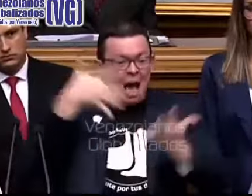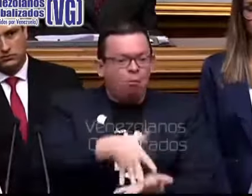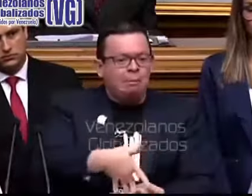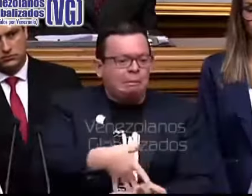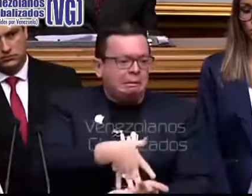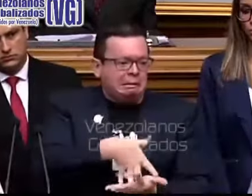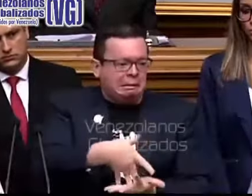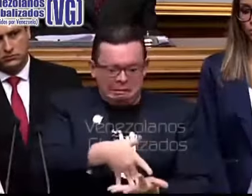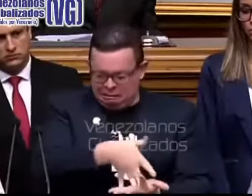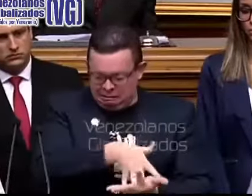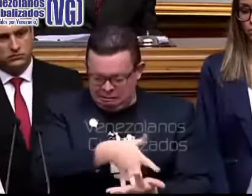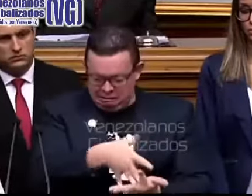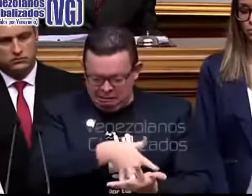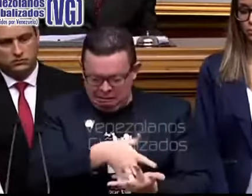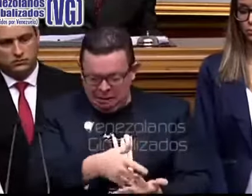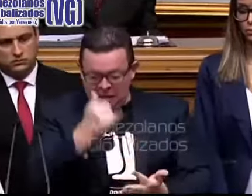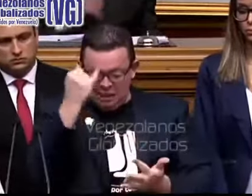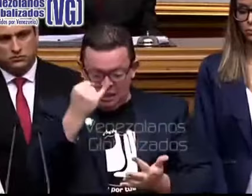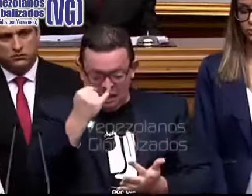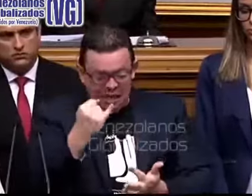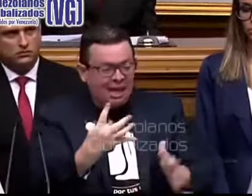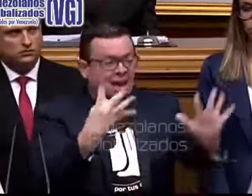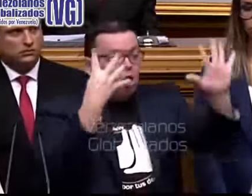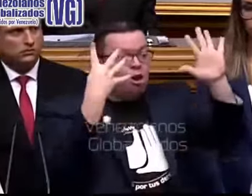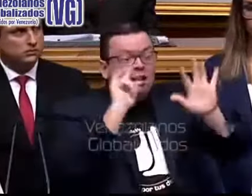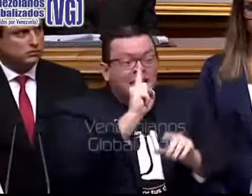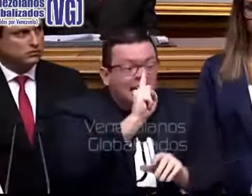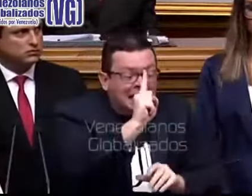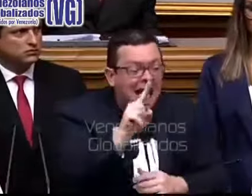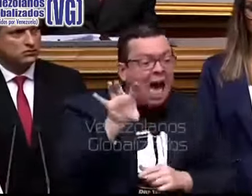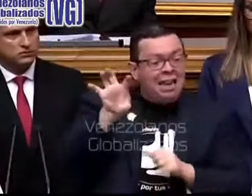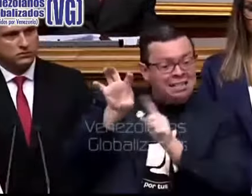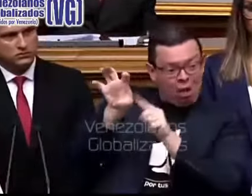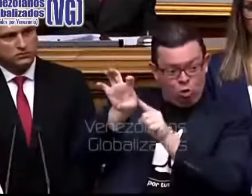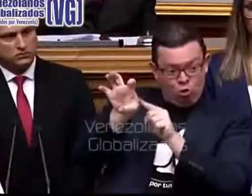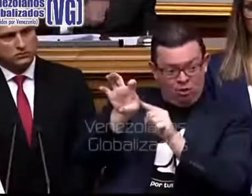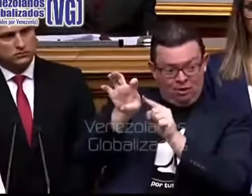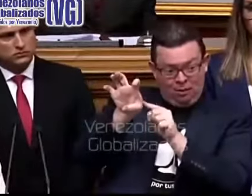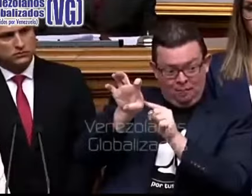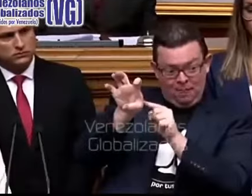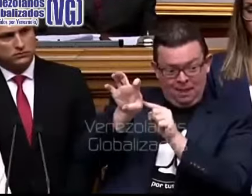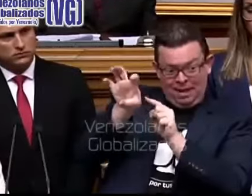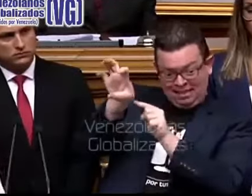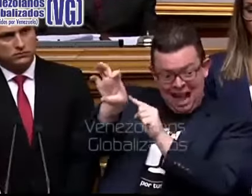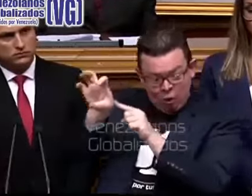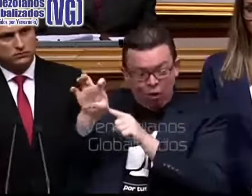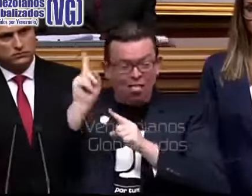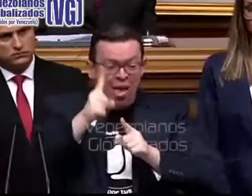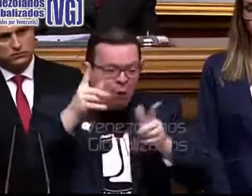desconoce lo que son sus derechos y si los desconoce, siguen siendo vulnerables. Y también estuvimos consultando